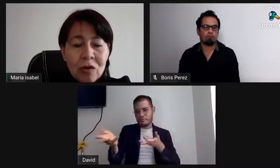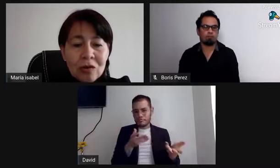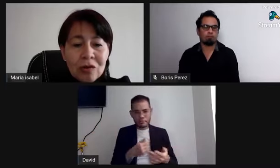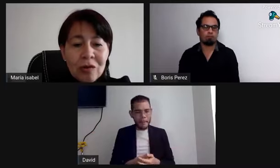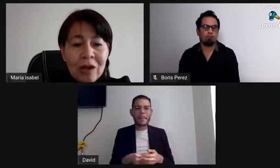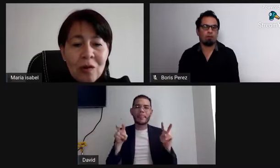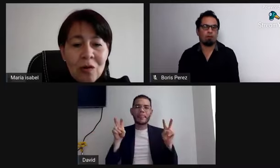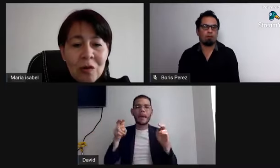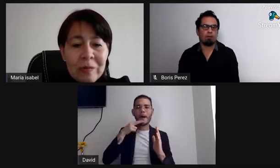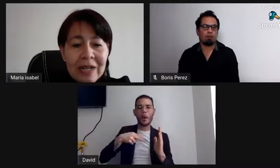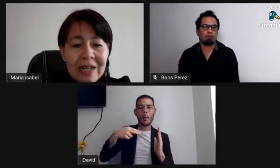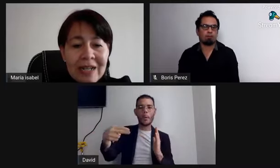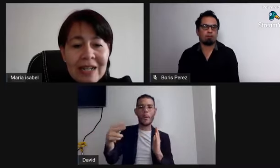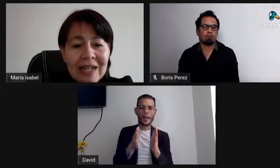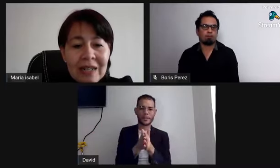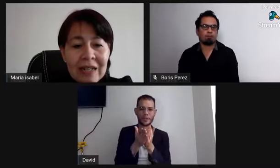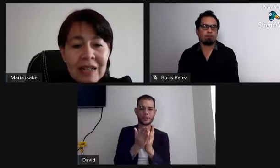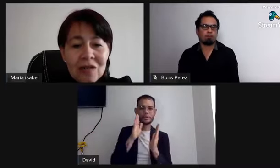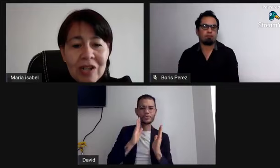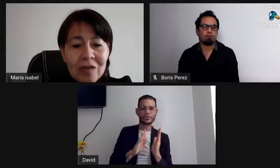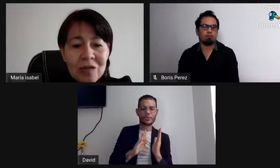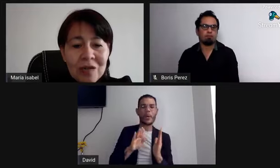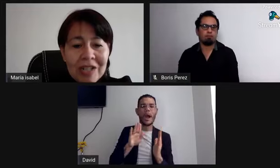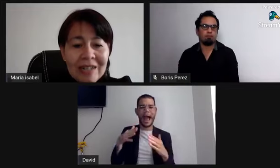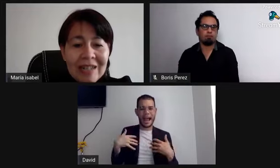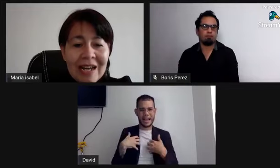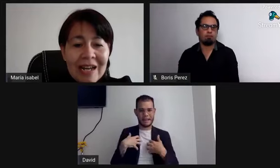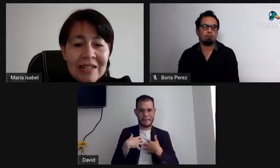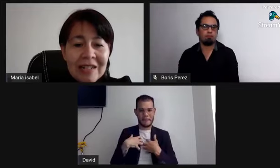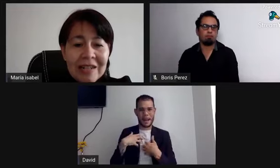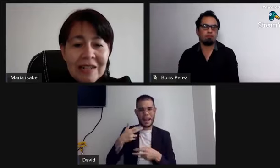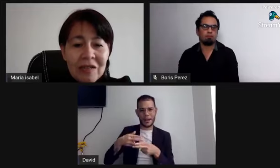digamos, como autóctono de Colombia, de los llanos